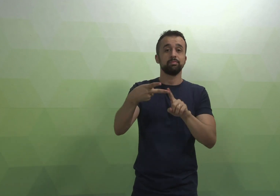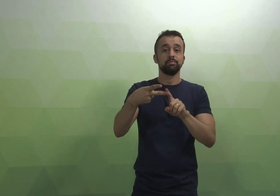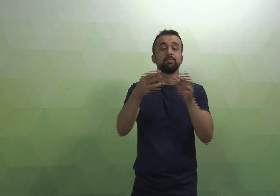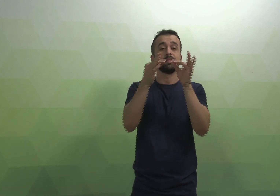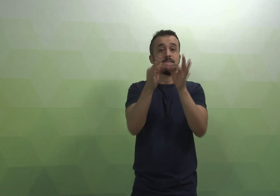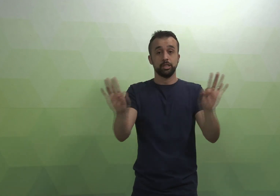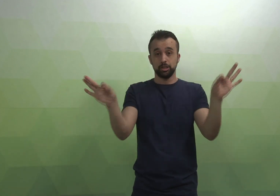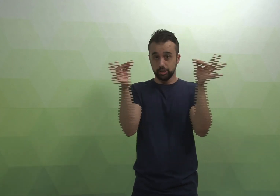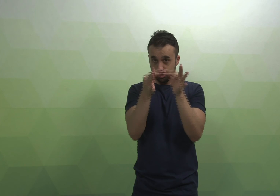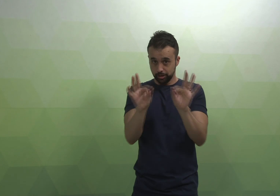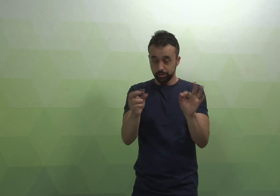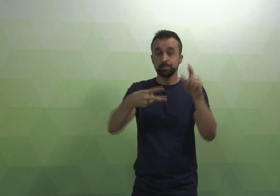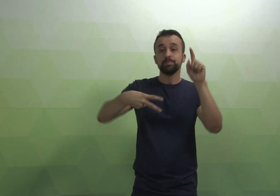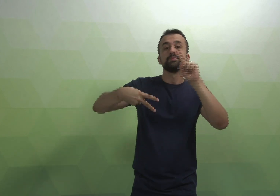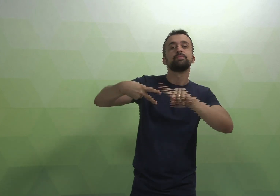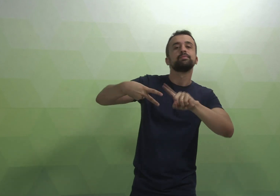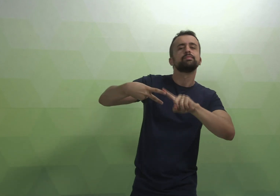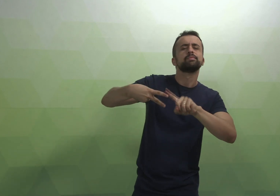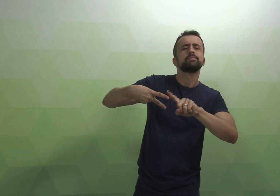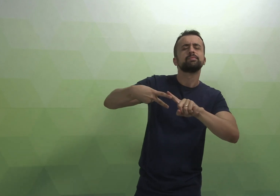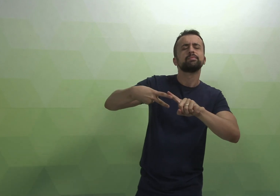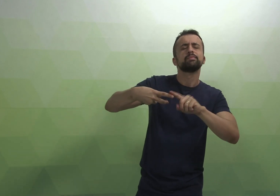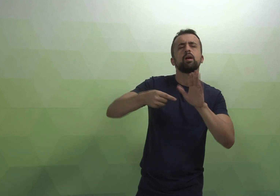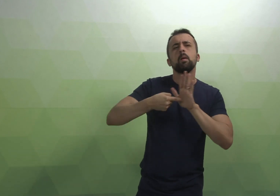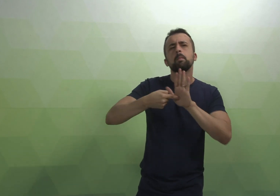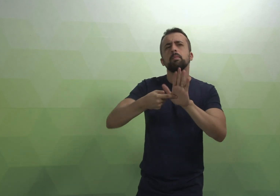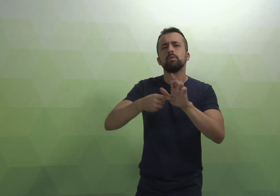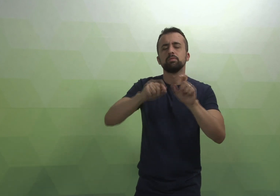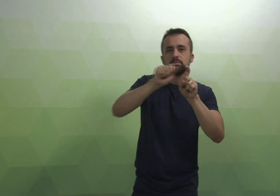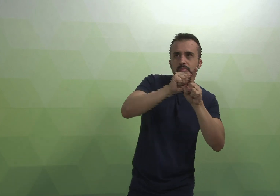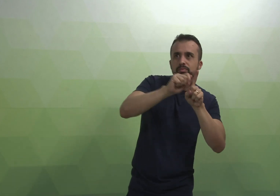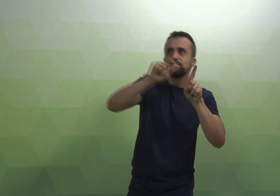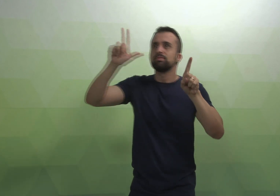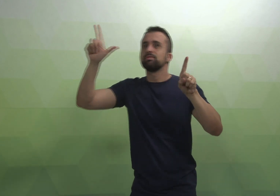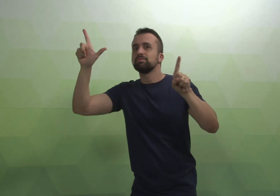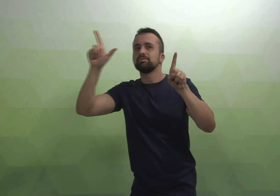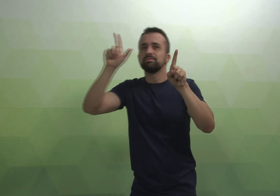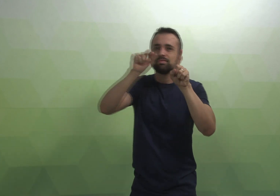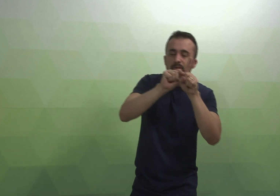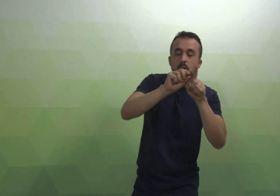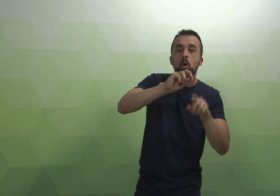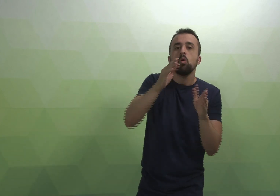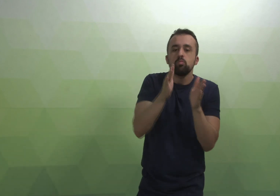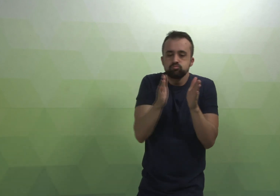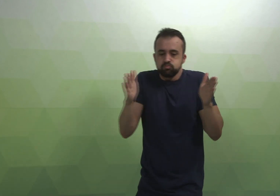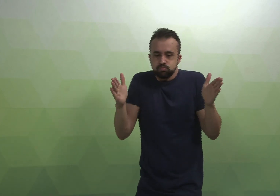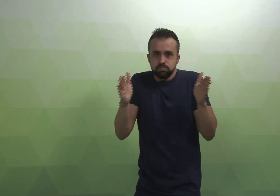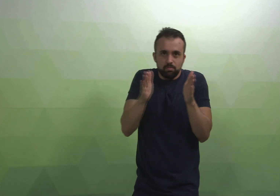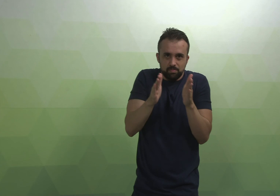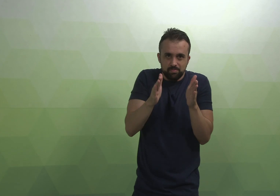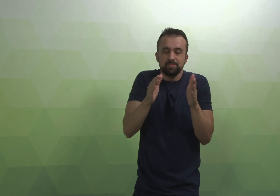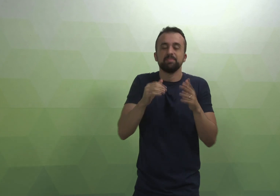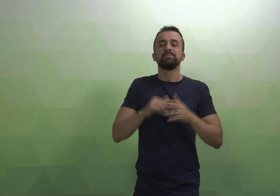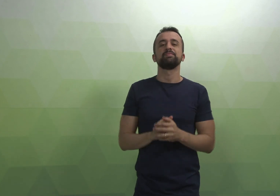em morfológicas e sintáticas. As primeiras demonstram intensidade ou